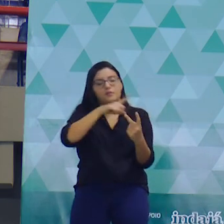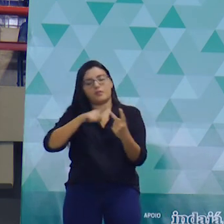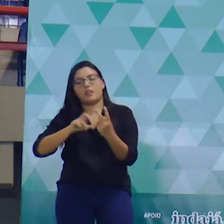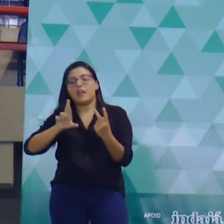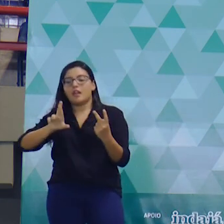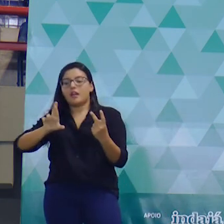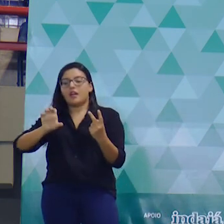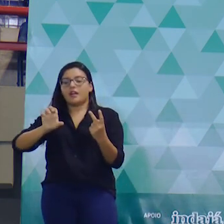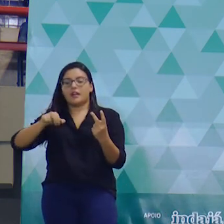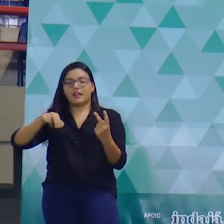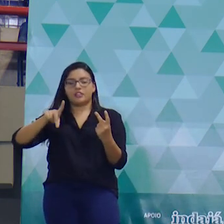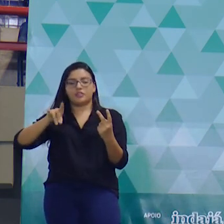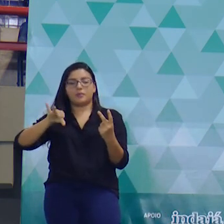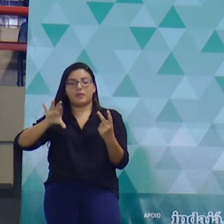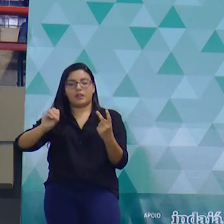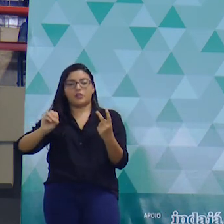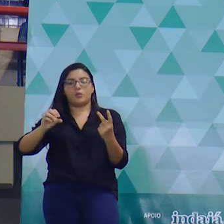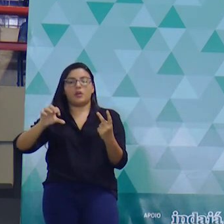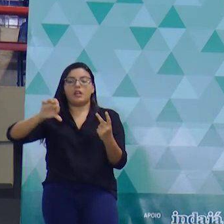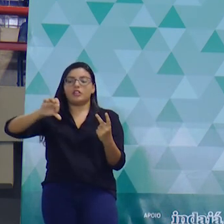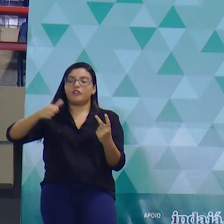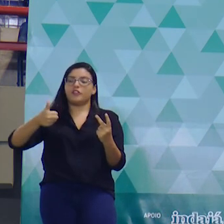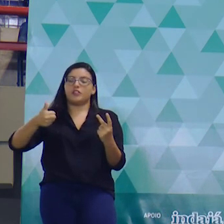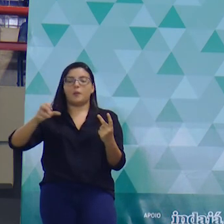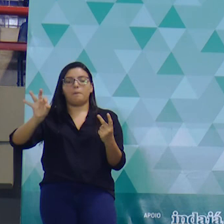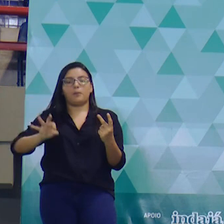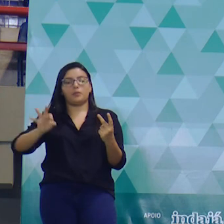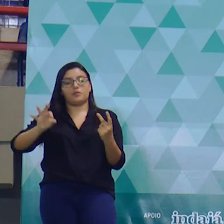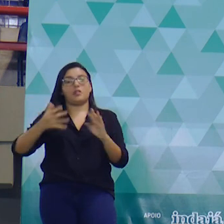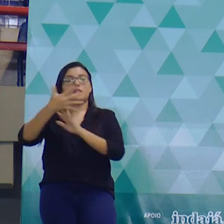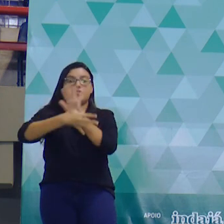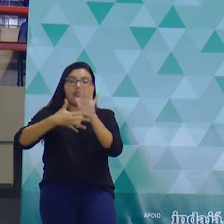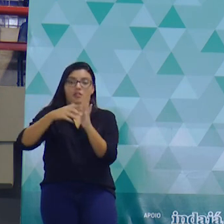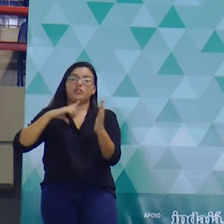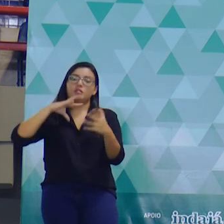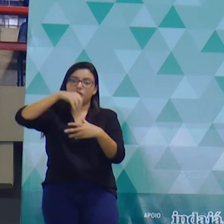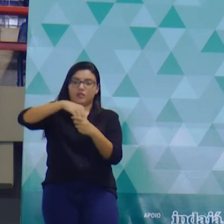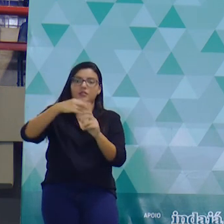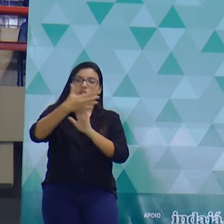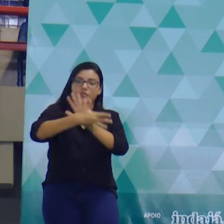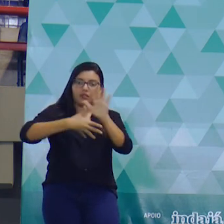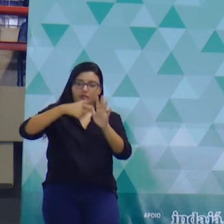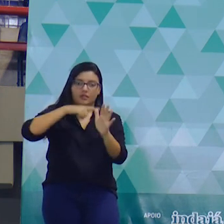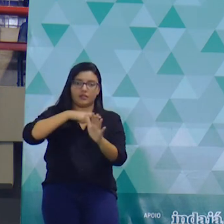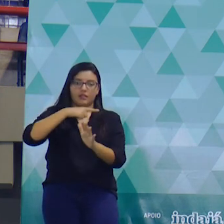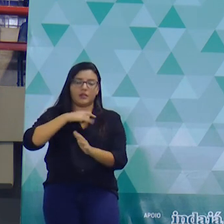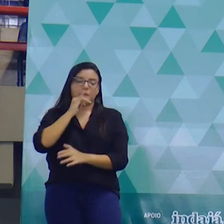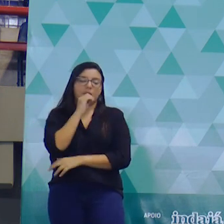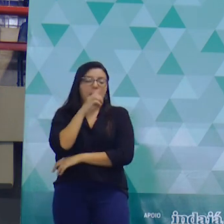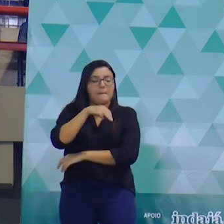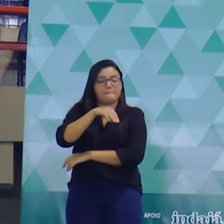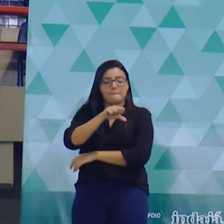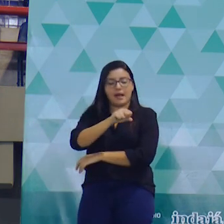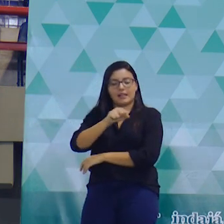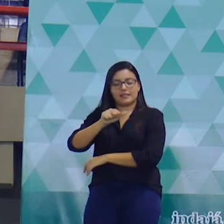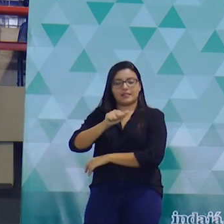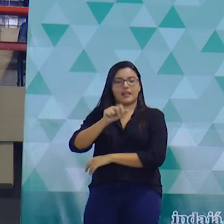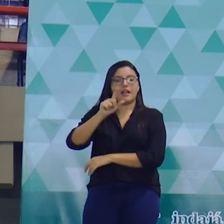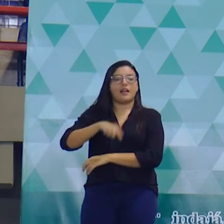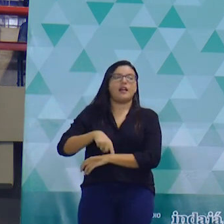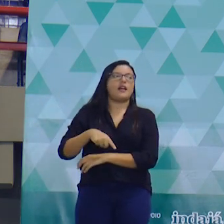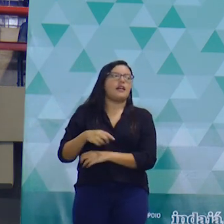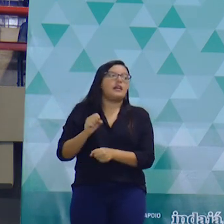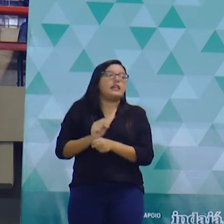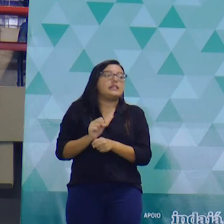da reação não foi 100%, foi 91% de acordo com o texto. Então aquela massa que eu obtive, é uma massa